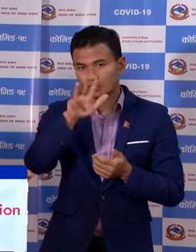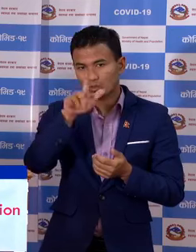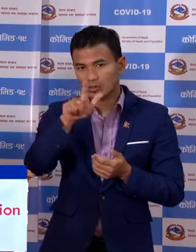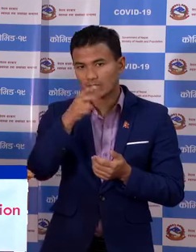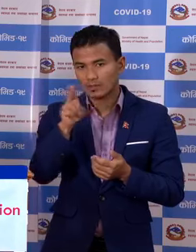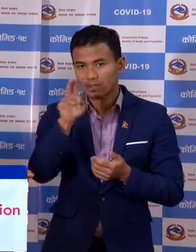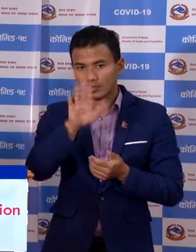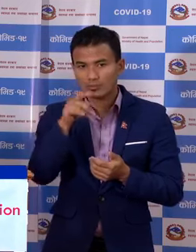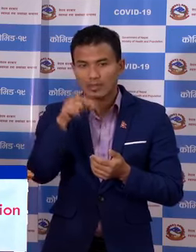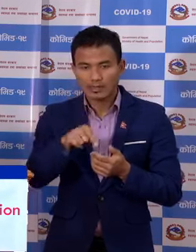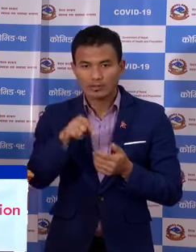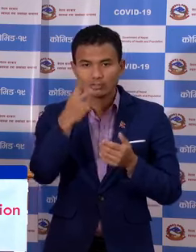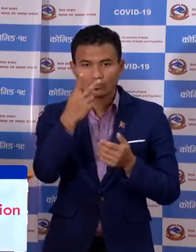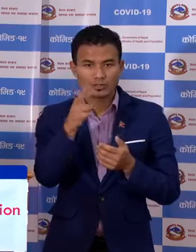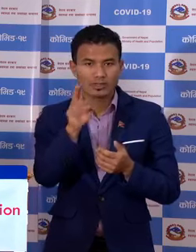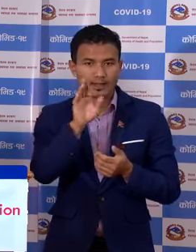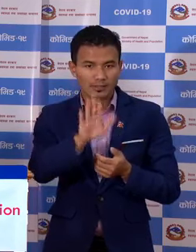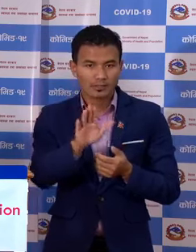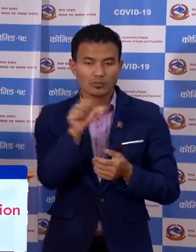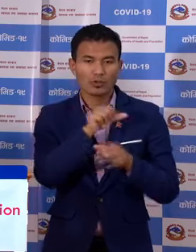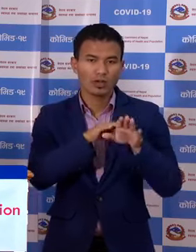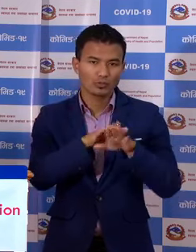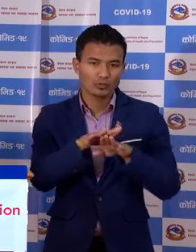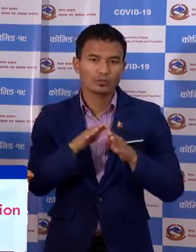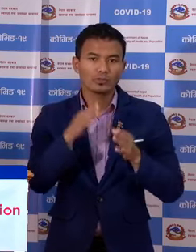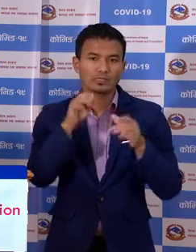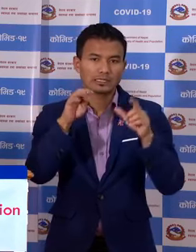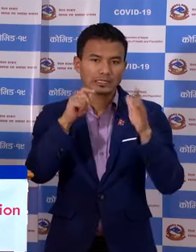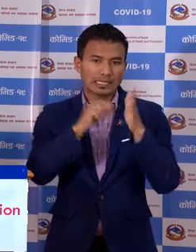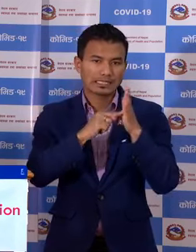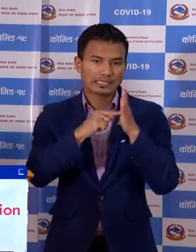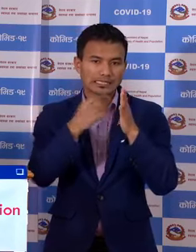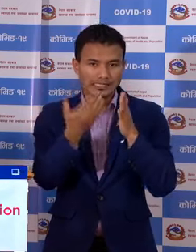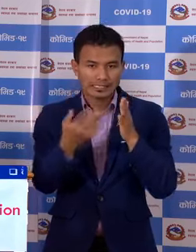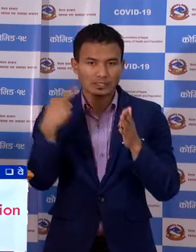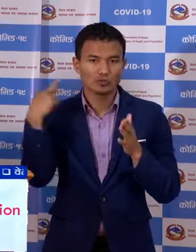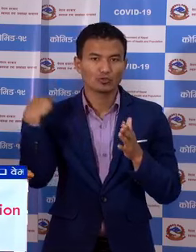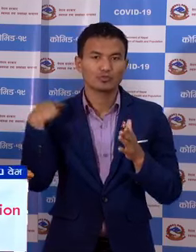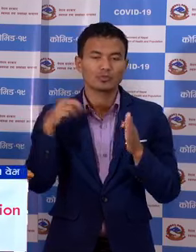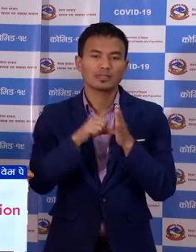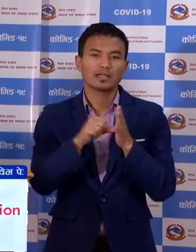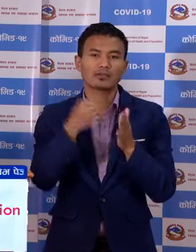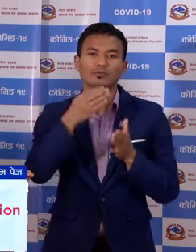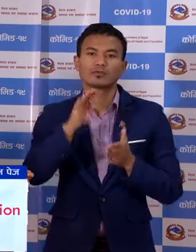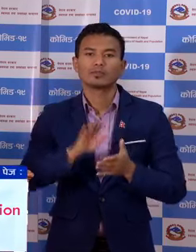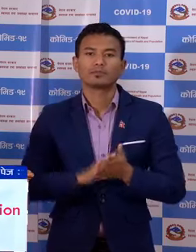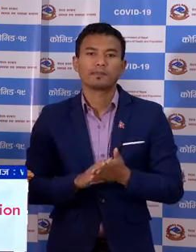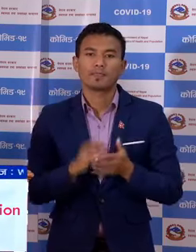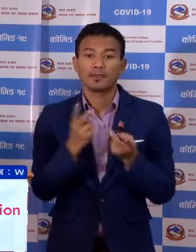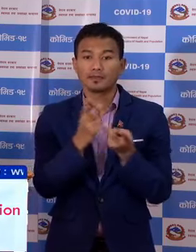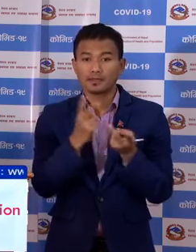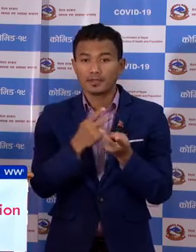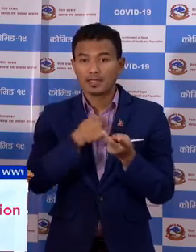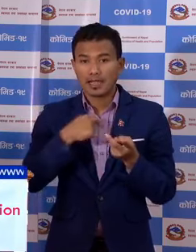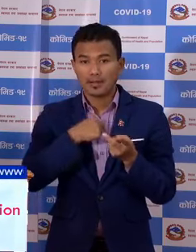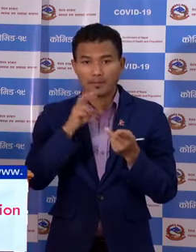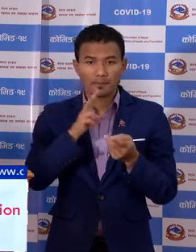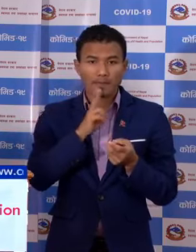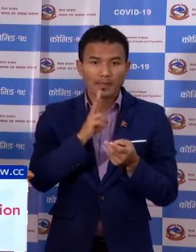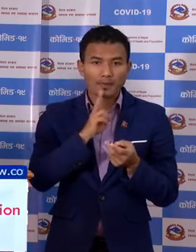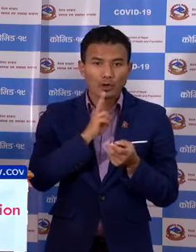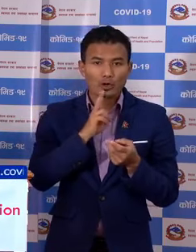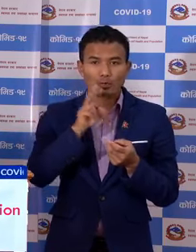497 र आज चाहिँ दुईजना हुनुहुन्छ, उहाँहरू कास्की र रुकुम जिल्लाको हुनुहुन्छ। त्यसै गरी हाम्रो भाइबर